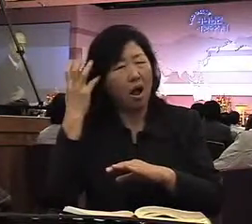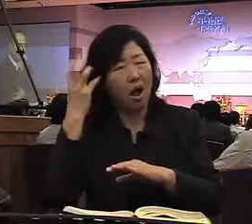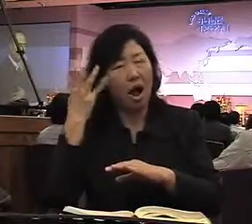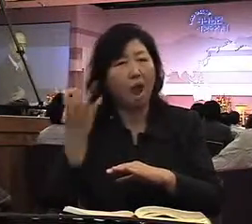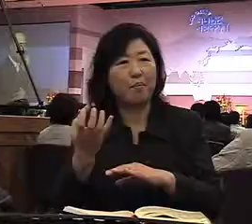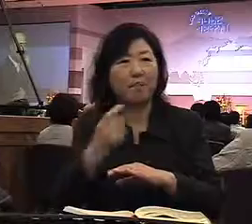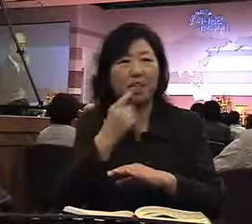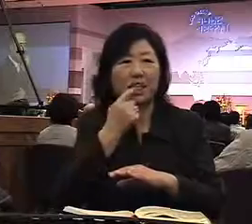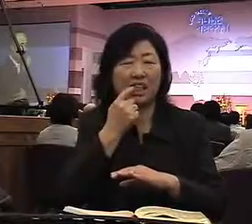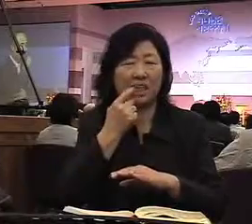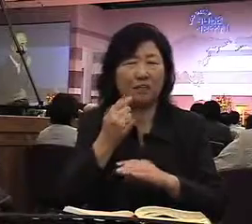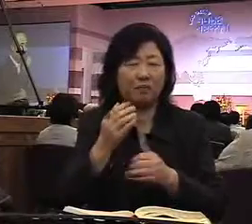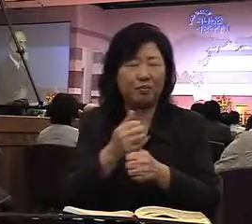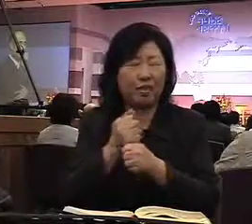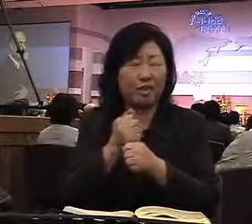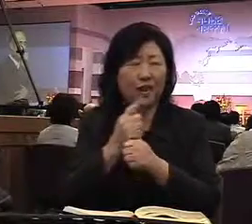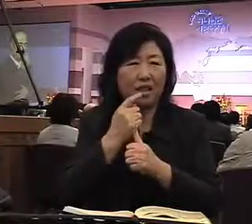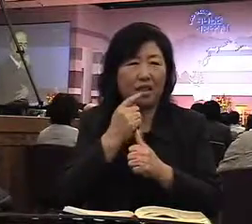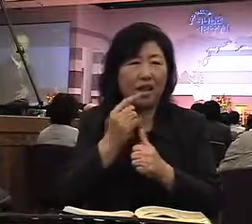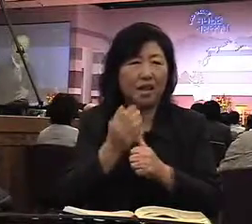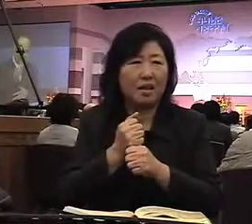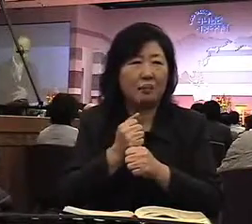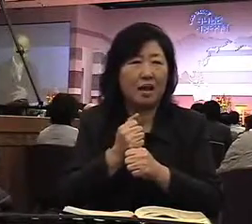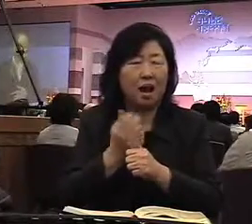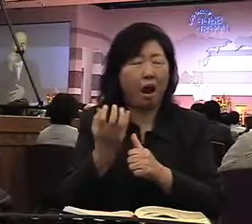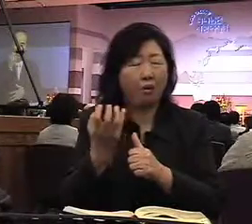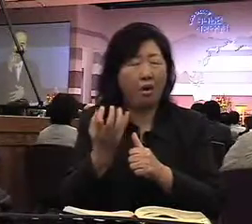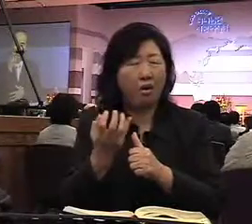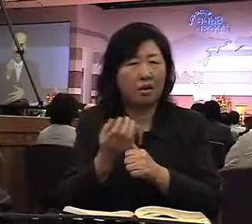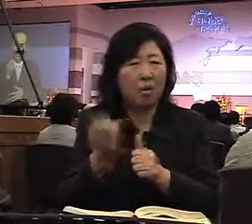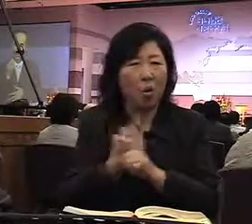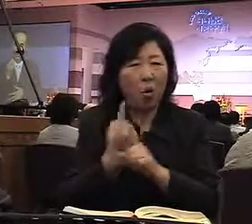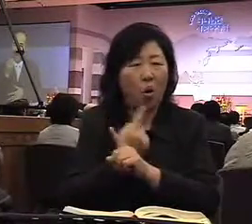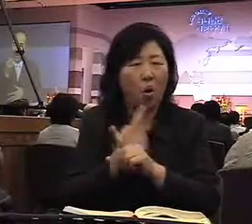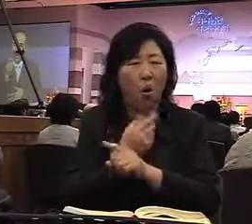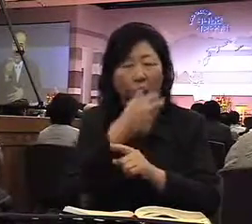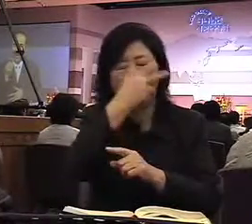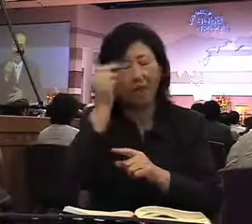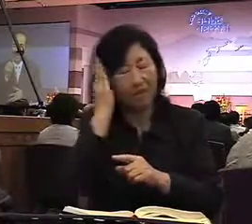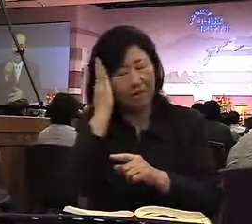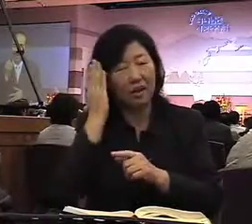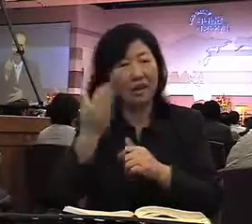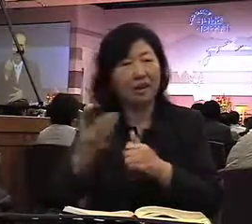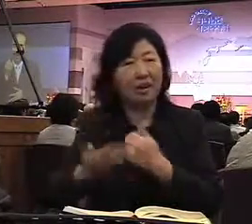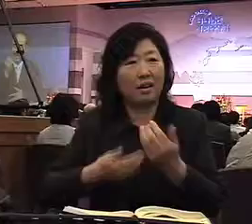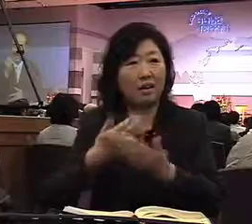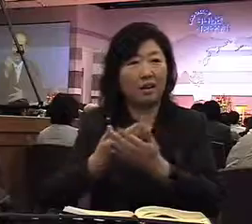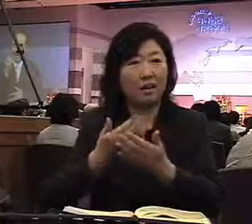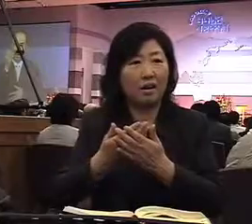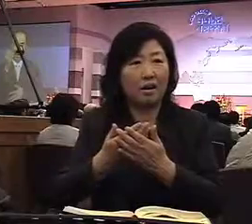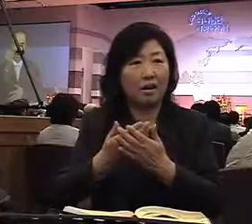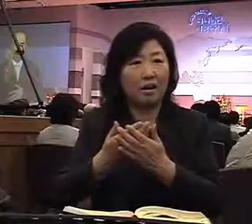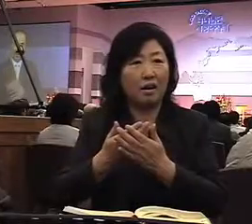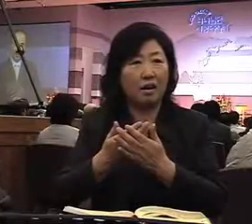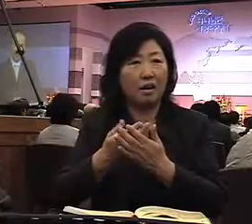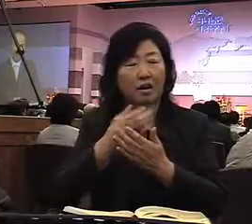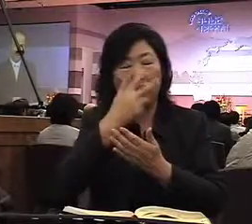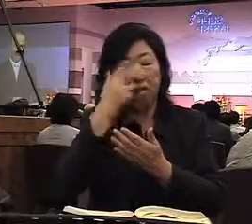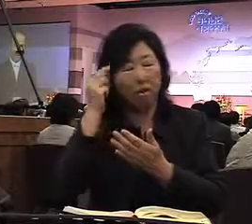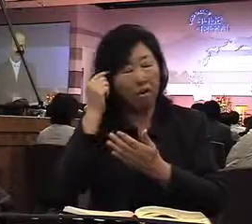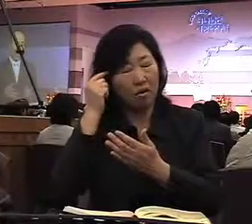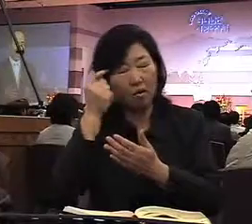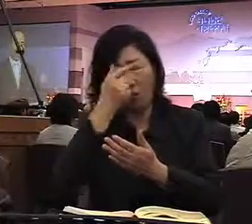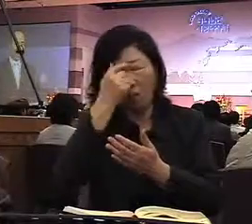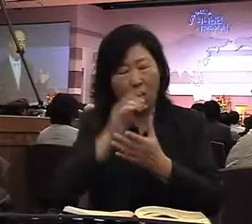이빨을 잡고 하나님께 기도해. 하나님, 내 이빨의 통증을 없애주세요. 잠 좀 자게 해주세요. 했는데 자기도 모르게 기도가 끝나기 전에 잠이 들어서 잠이